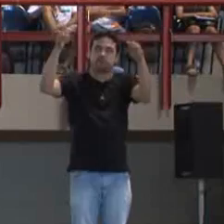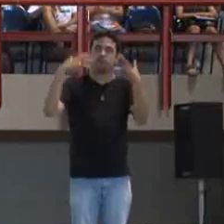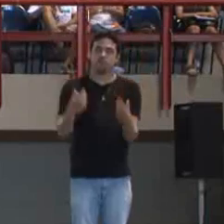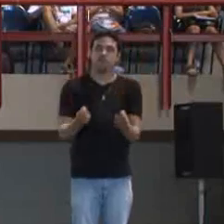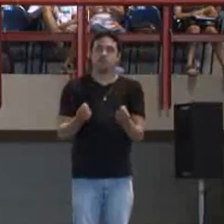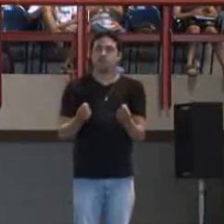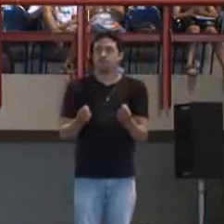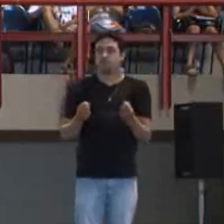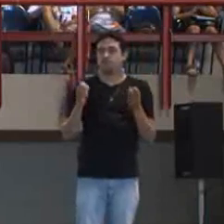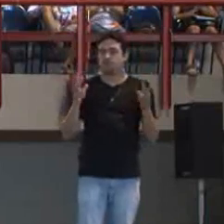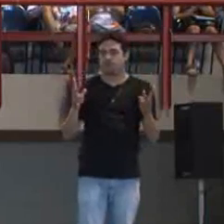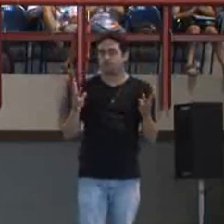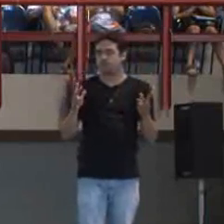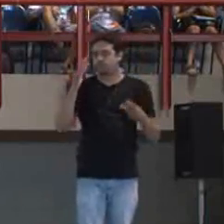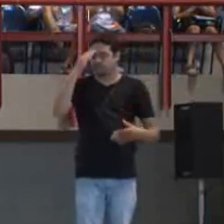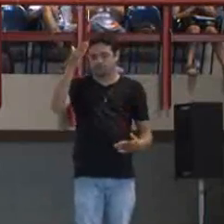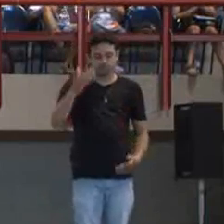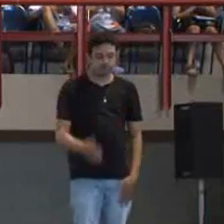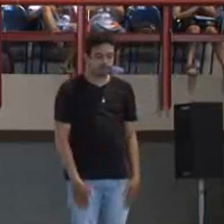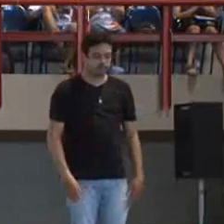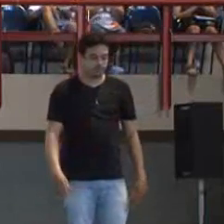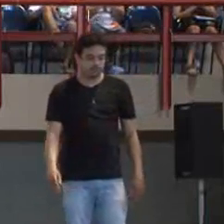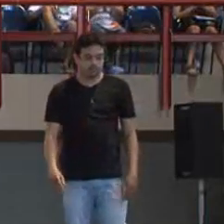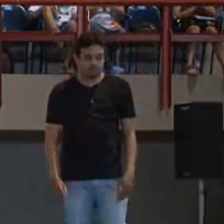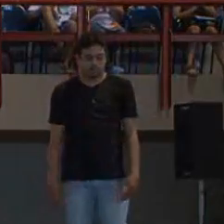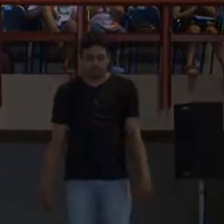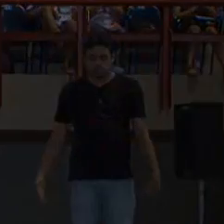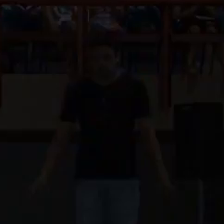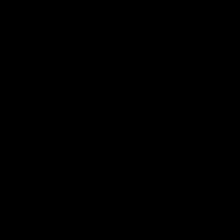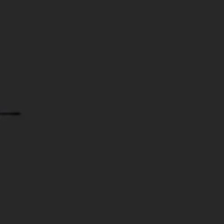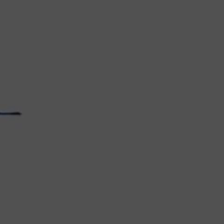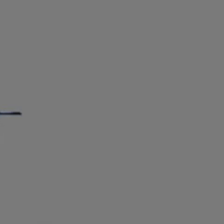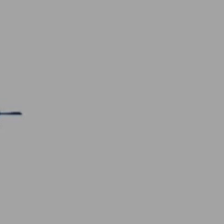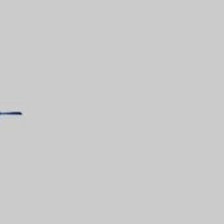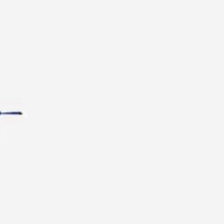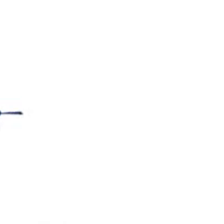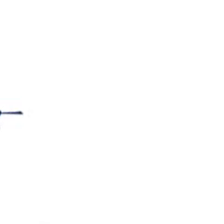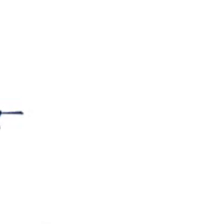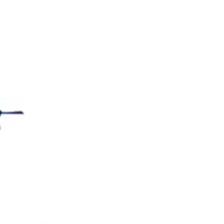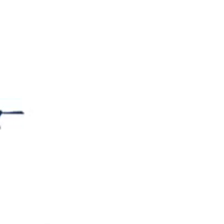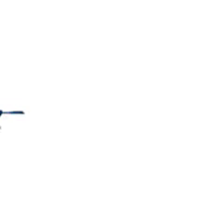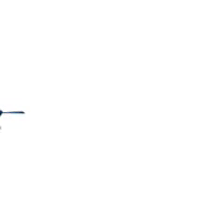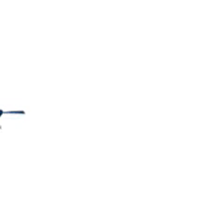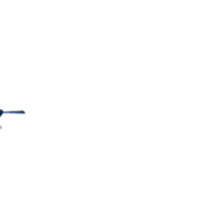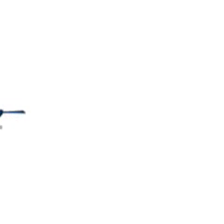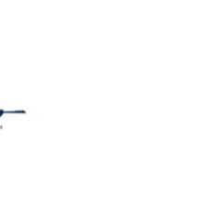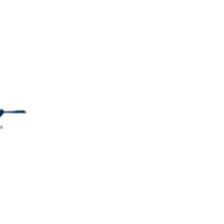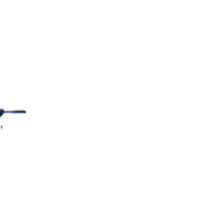rua. Tá? Valeu. Obrigado.